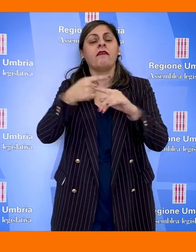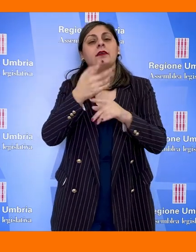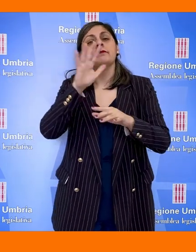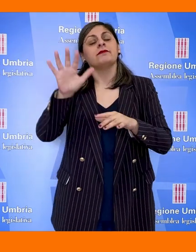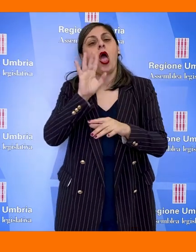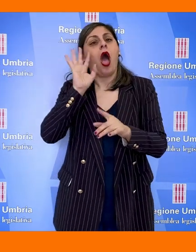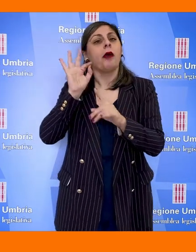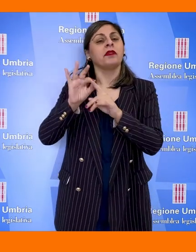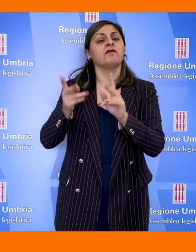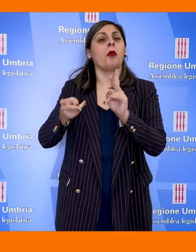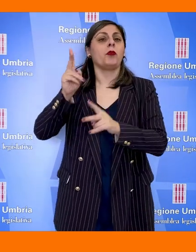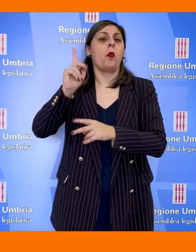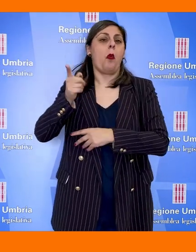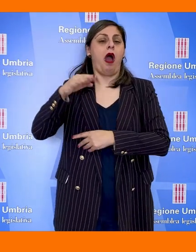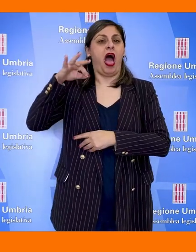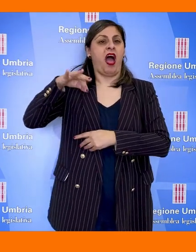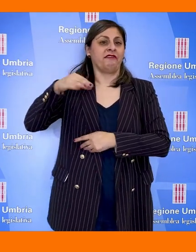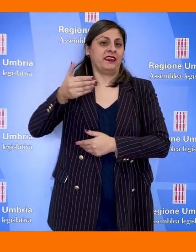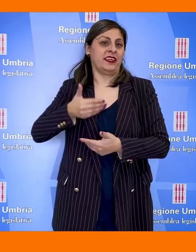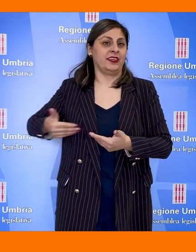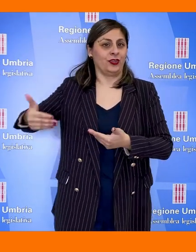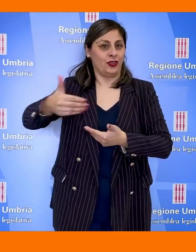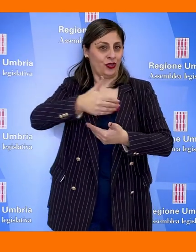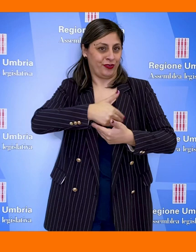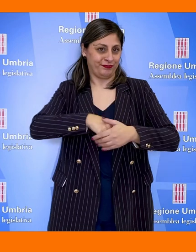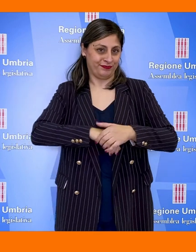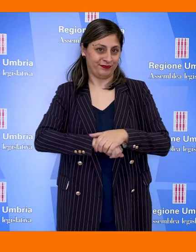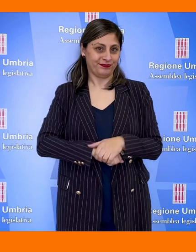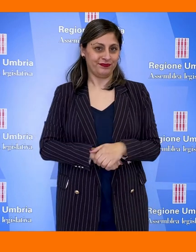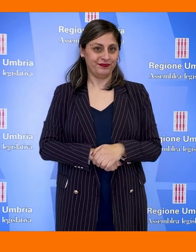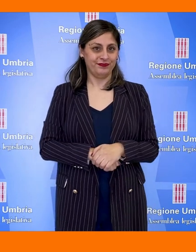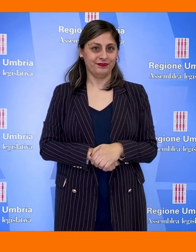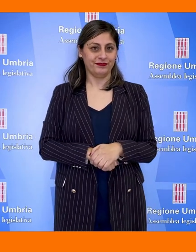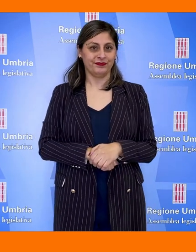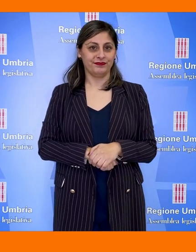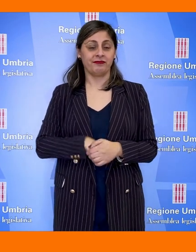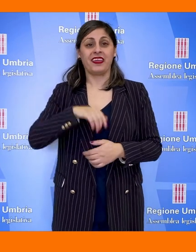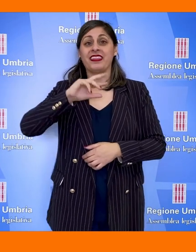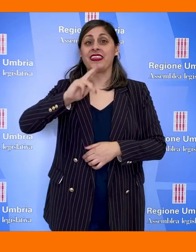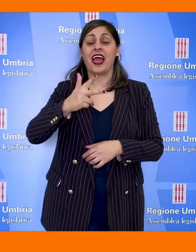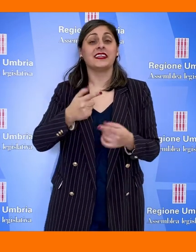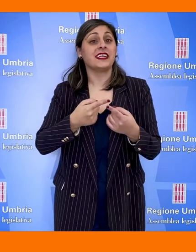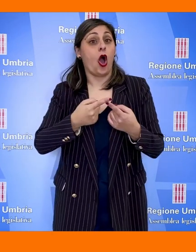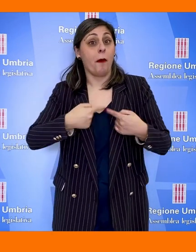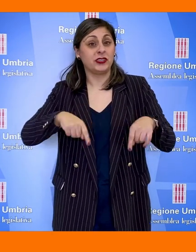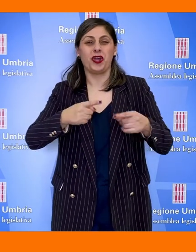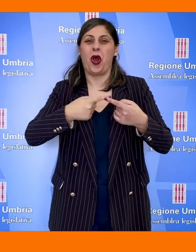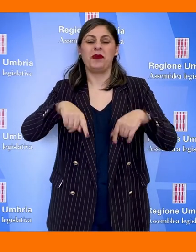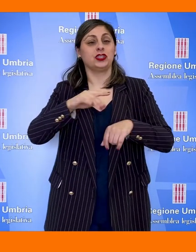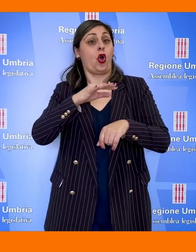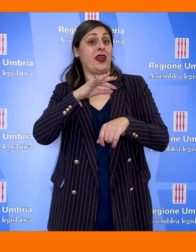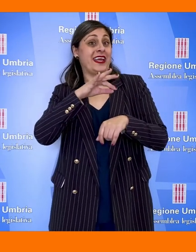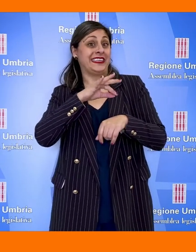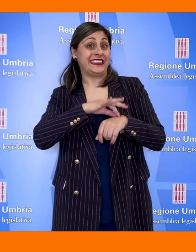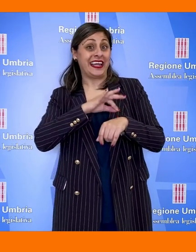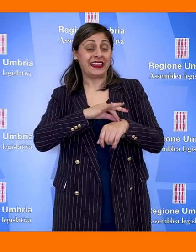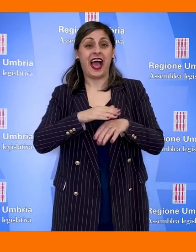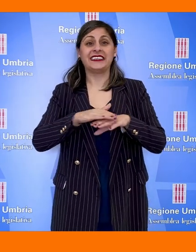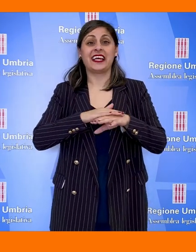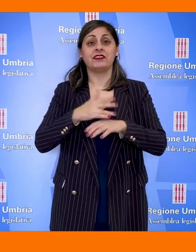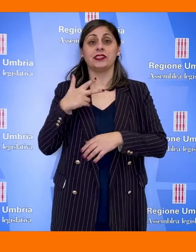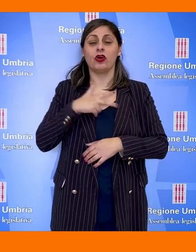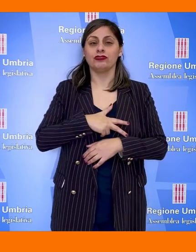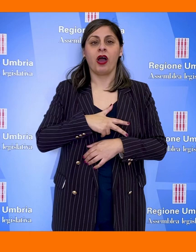marginali, che non sull'incasso dei canoni di locazione. In terza commissione,